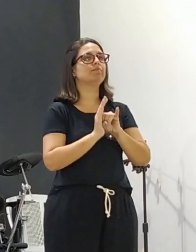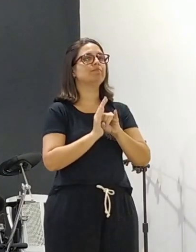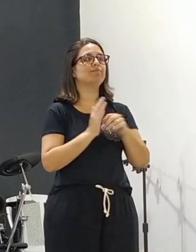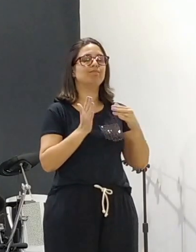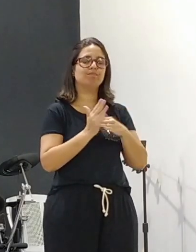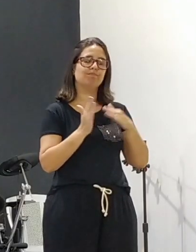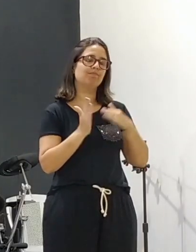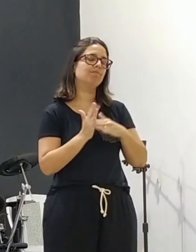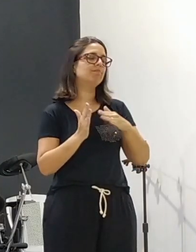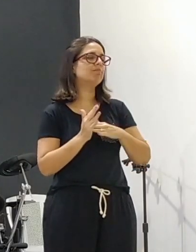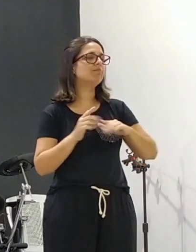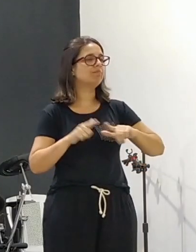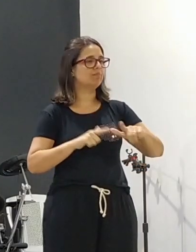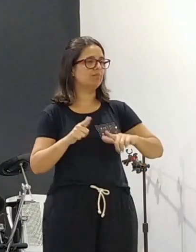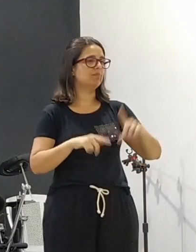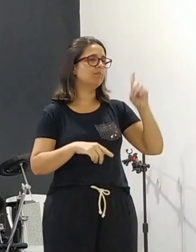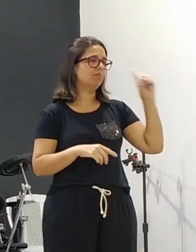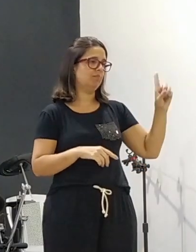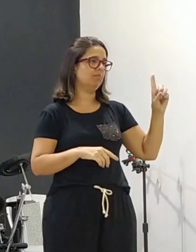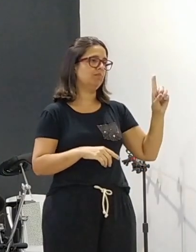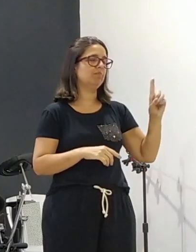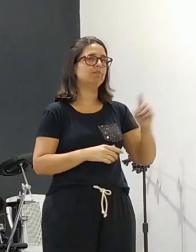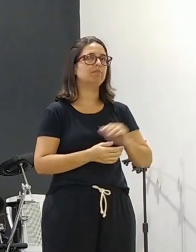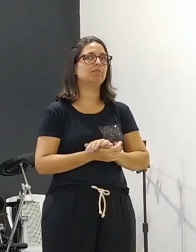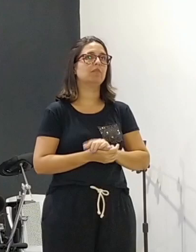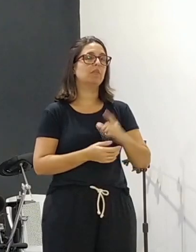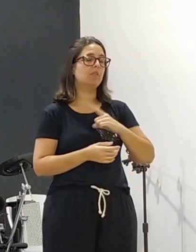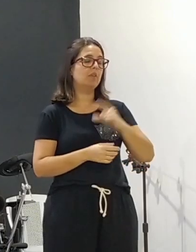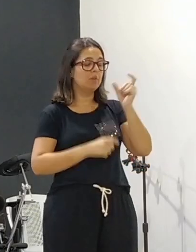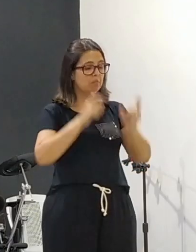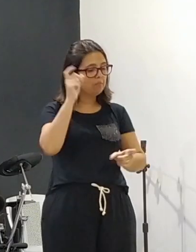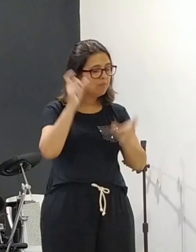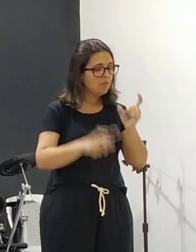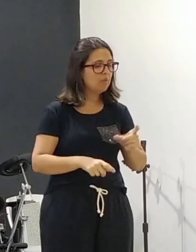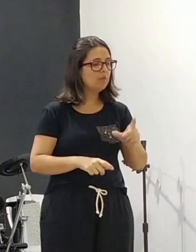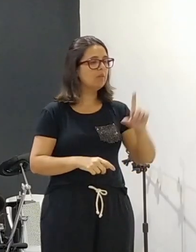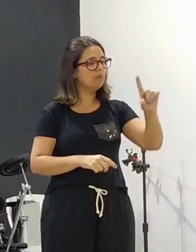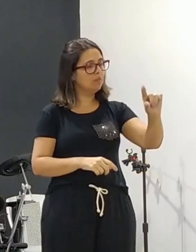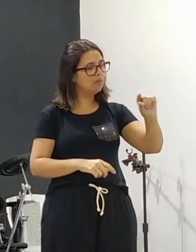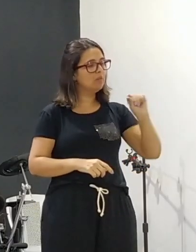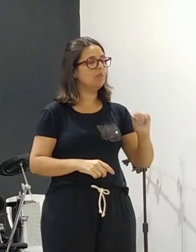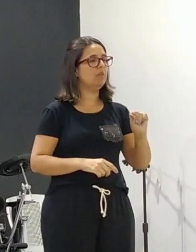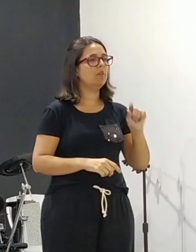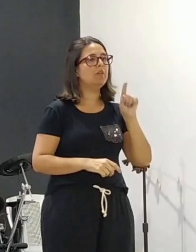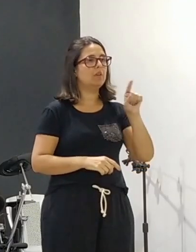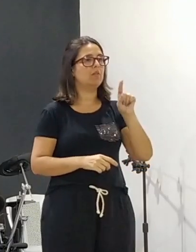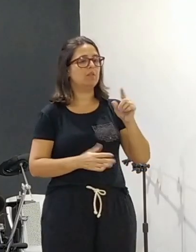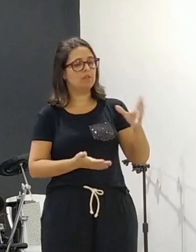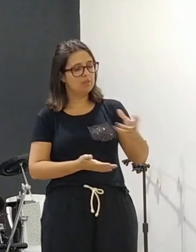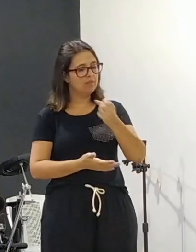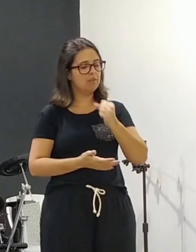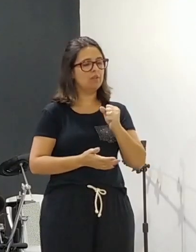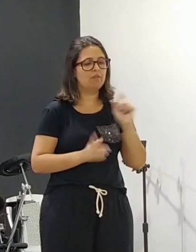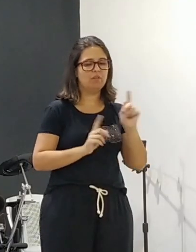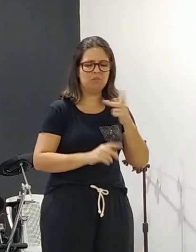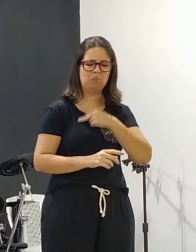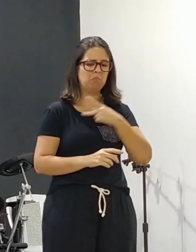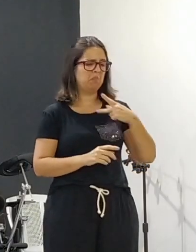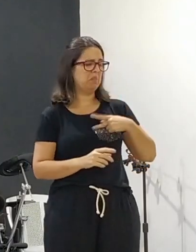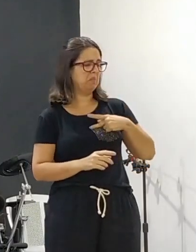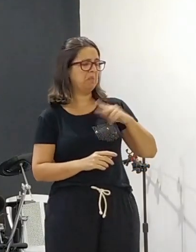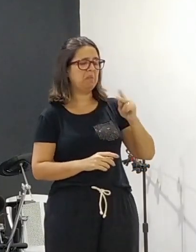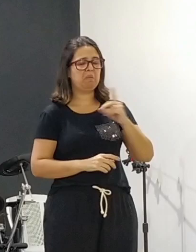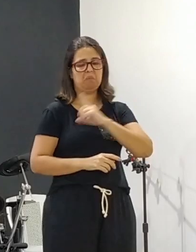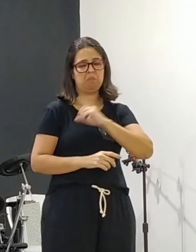tinha para fazer. Porque existem pessoas que é você que vai alcançar. Não é o pastor, não é o diácono, não é o presbítero, é